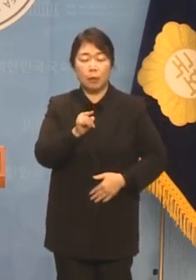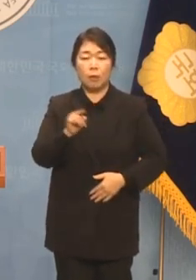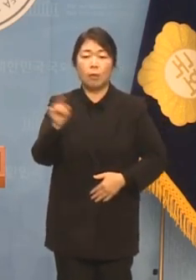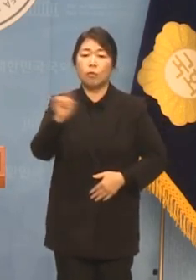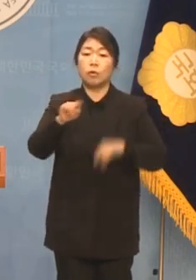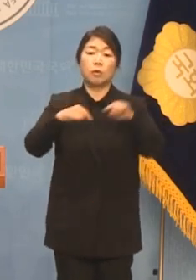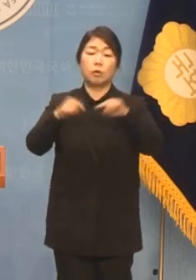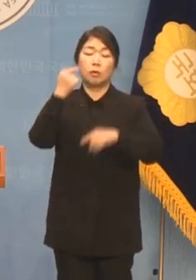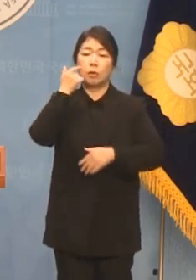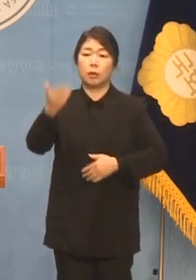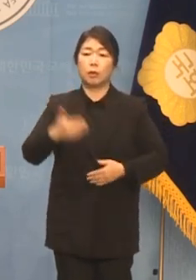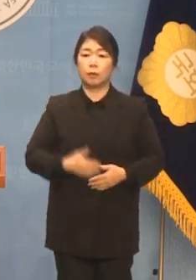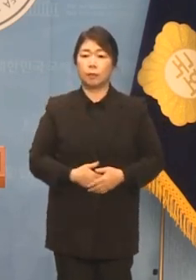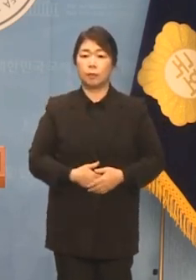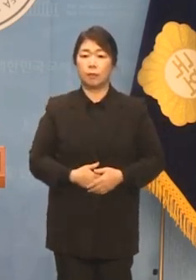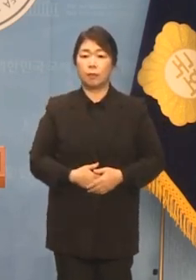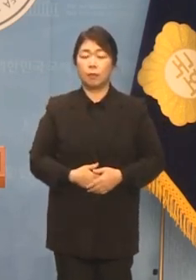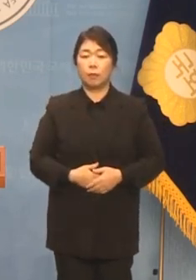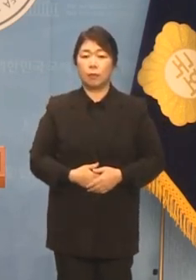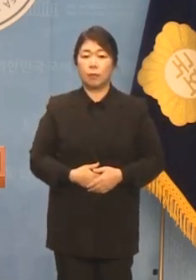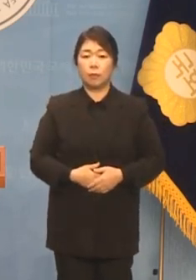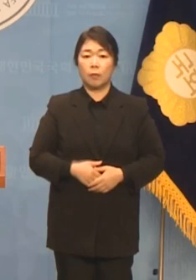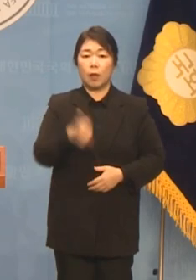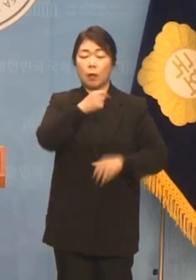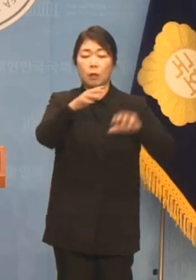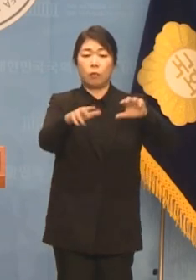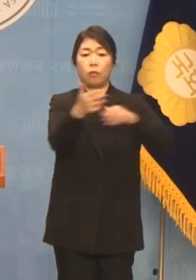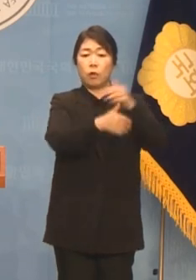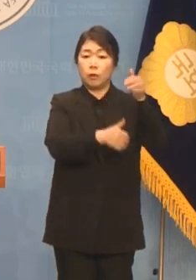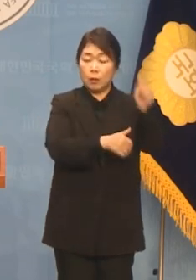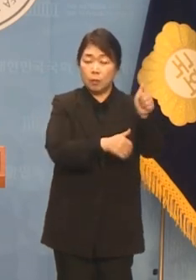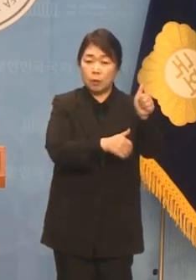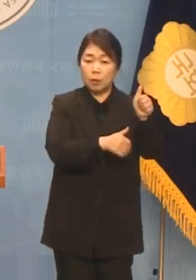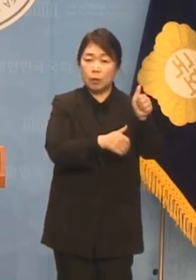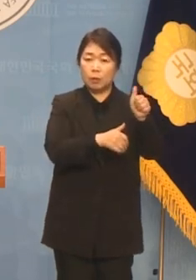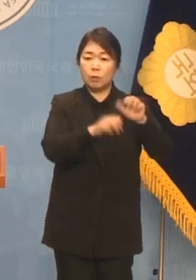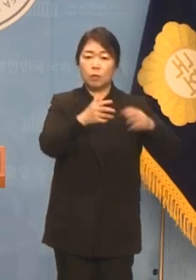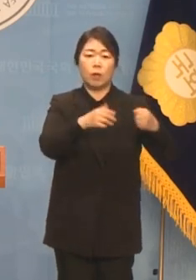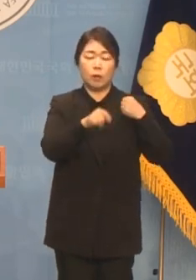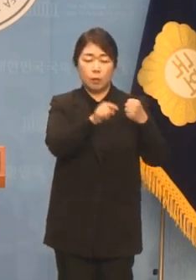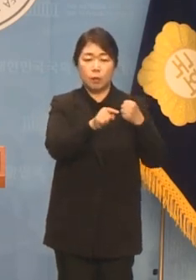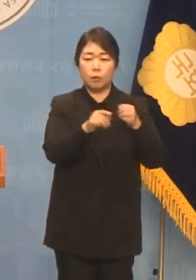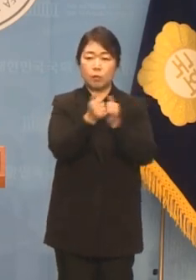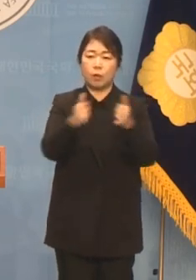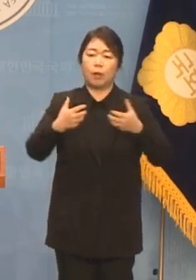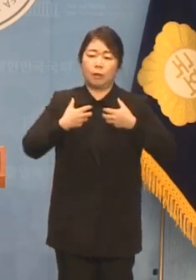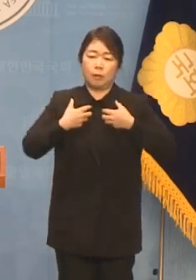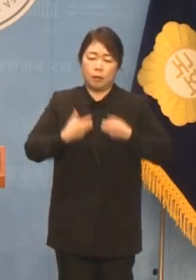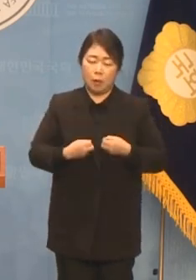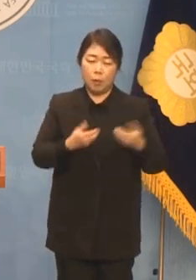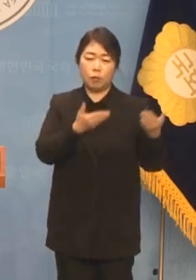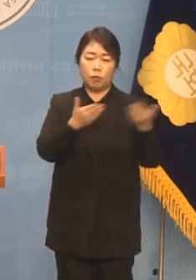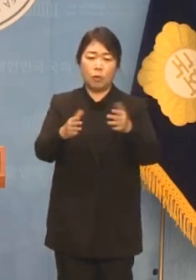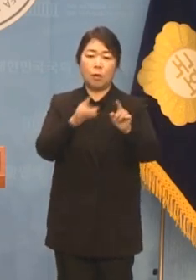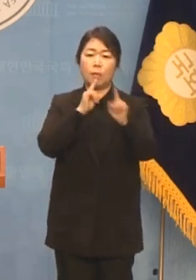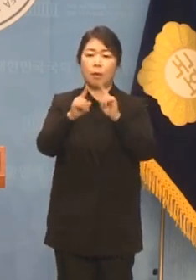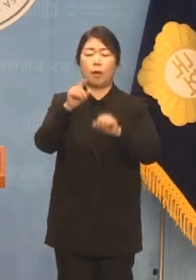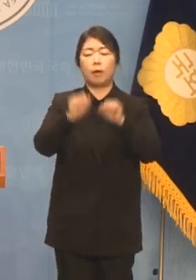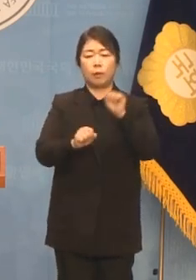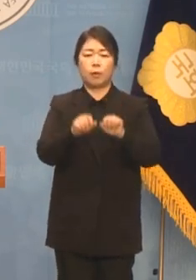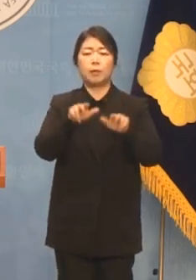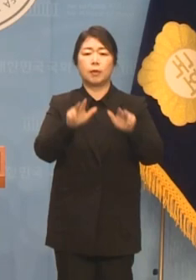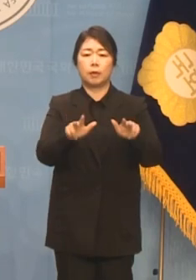정치입니다 한동훈 위원장과 국민의 힘은 국민께 절망만 주는 언사를